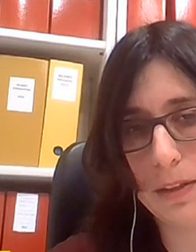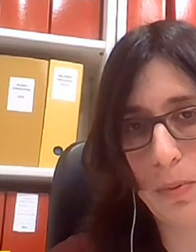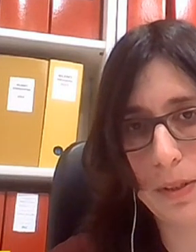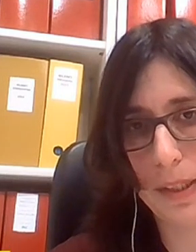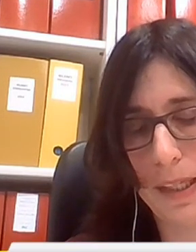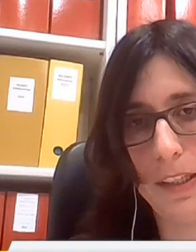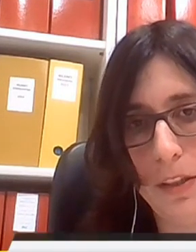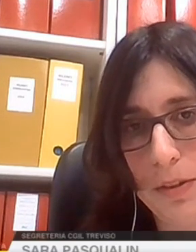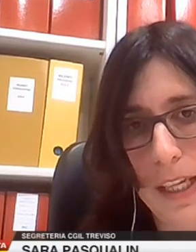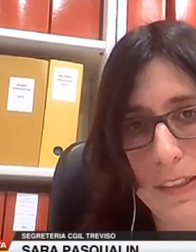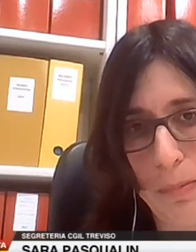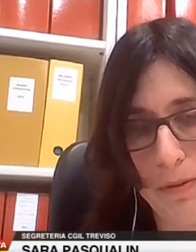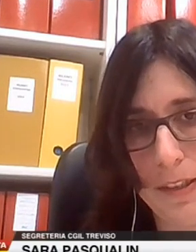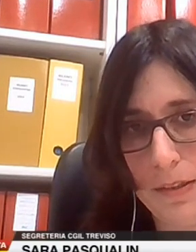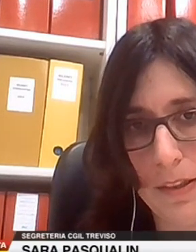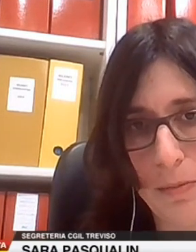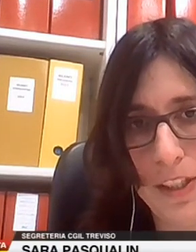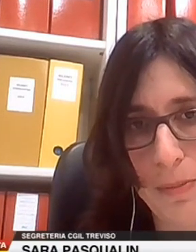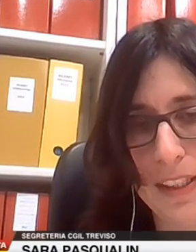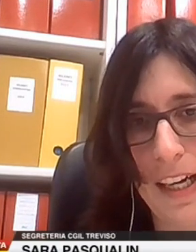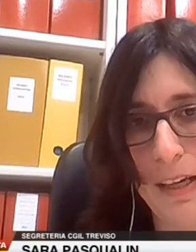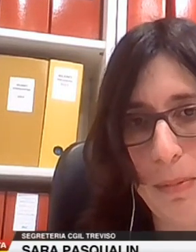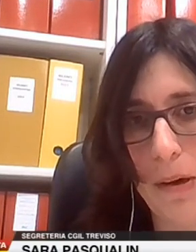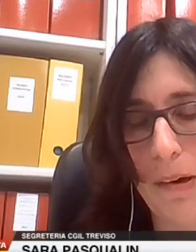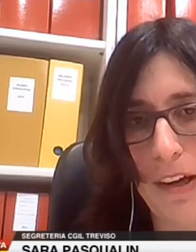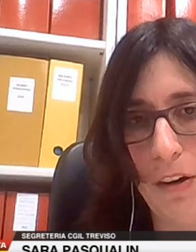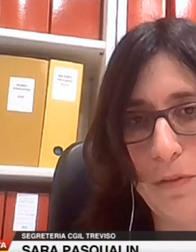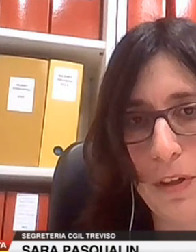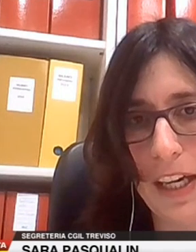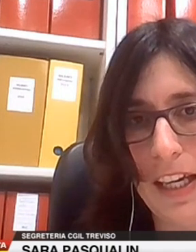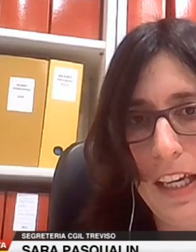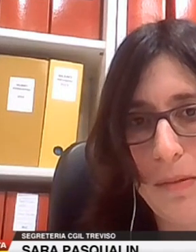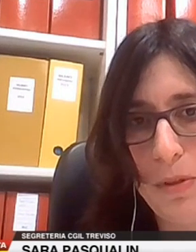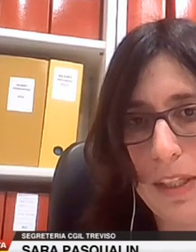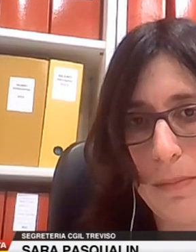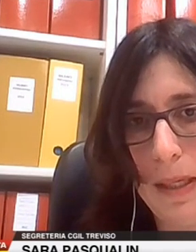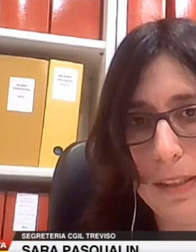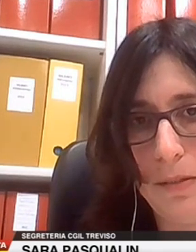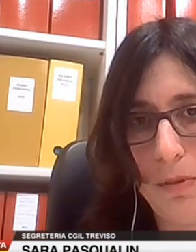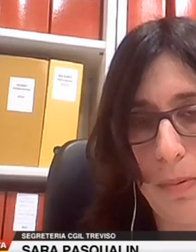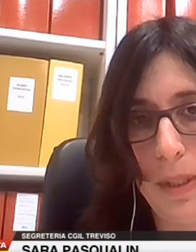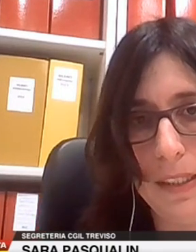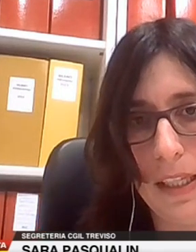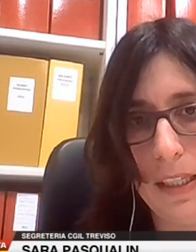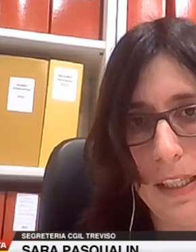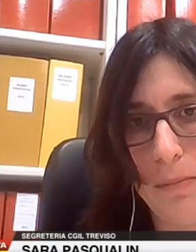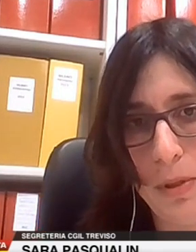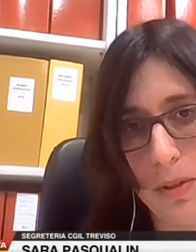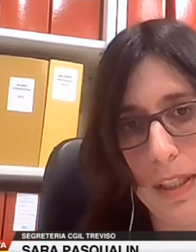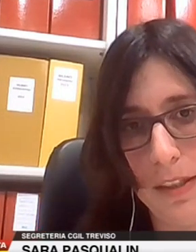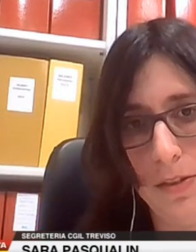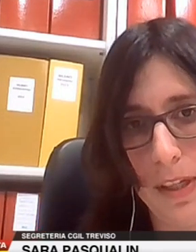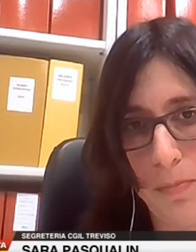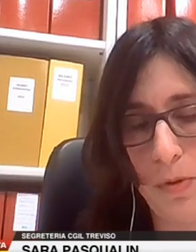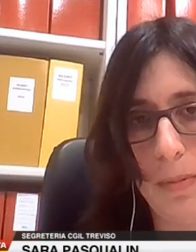il governo può essere tecnico di alta profilazione, come dice Mattarella, però è ovvio che bisogna capire la tenuta politica e